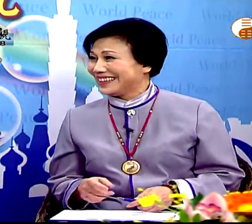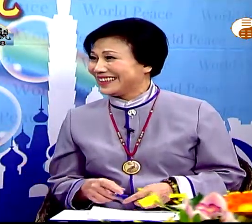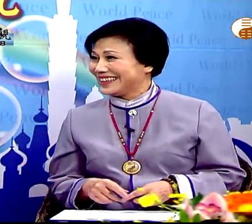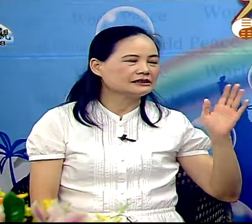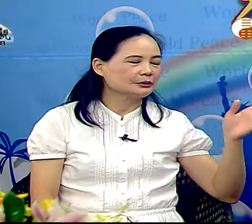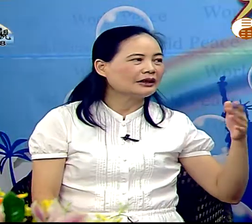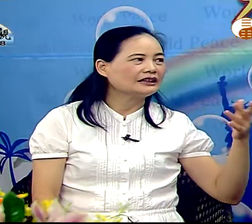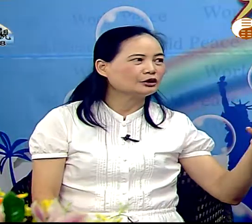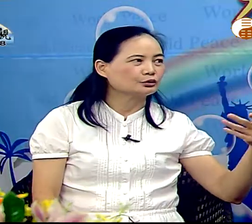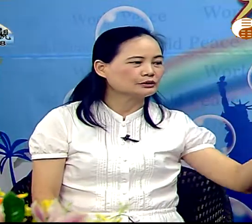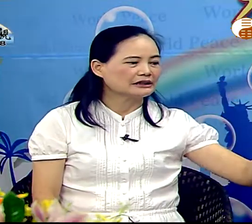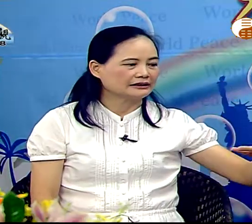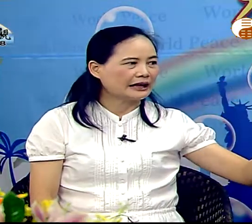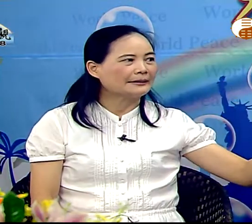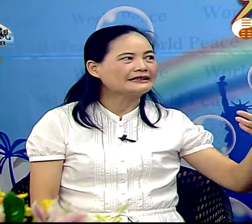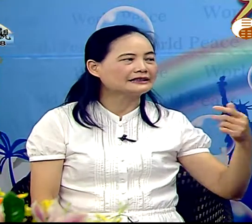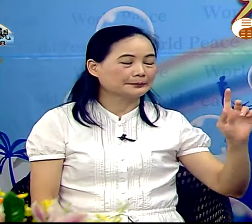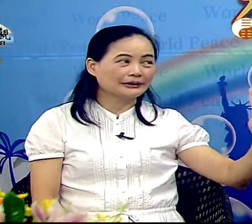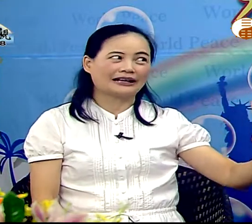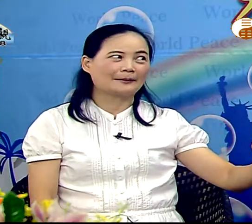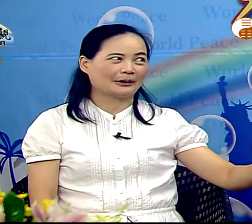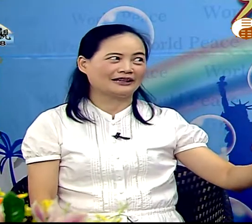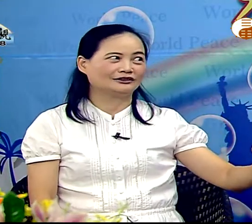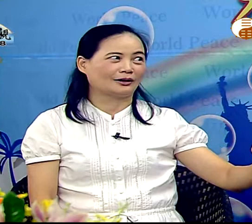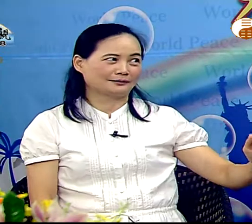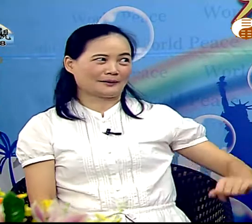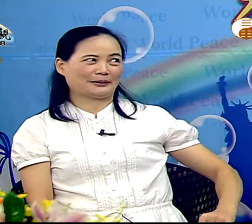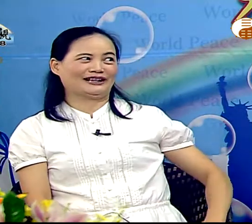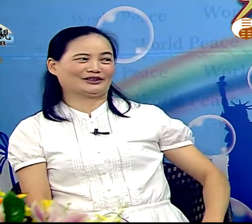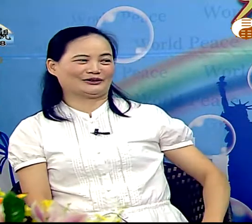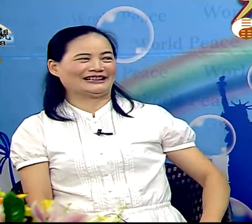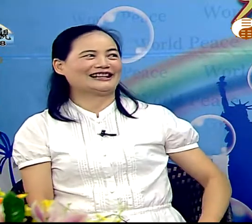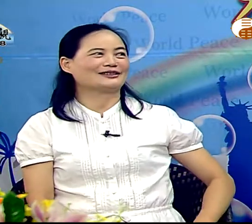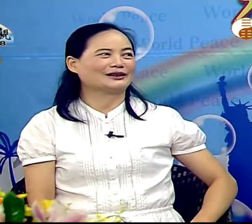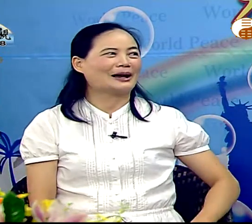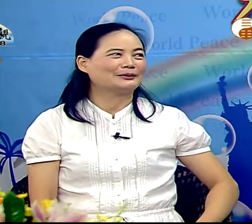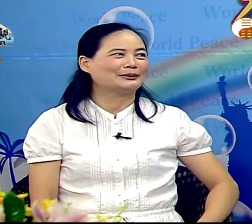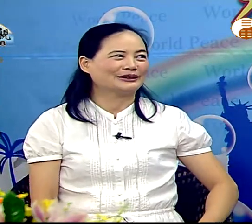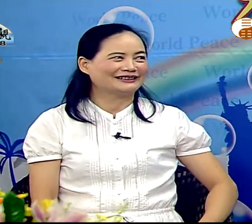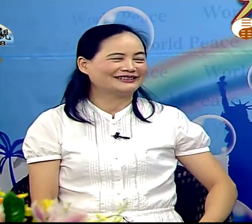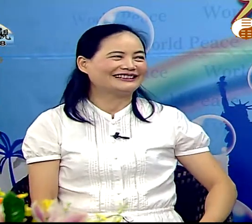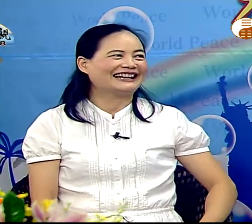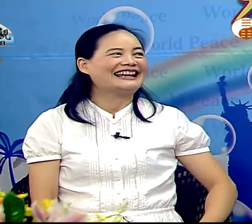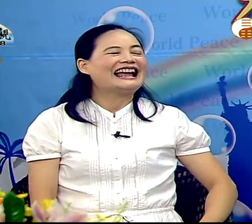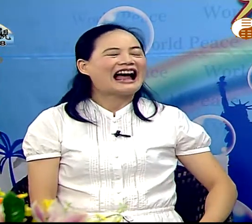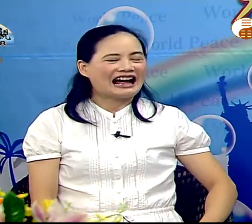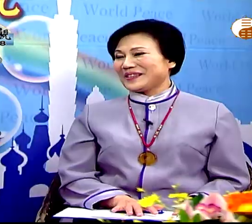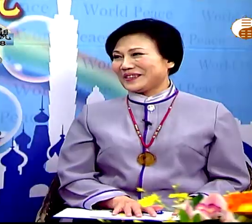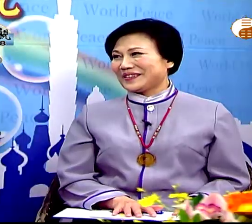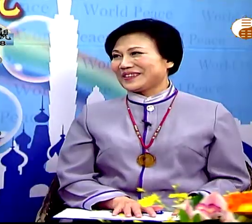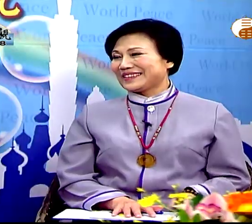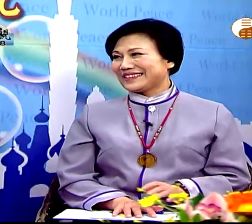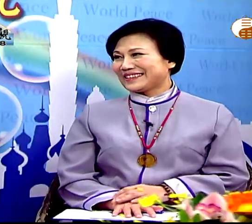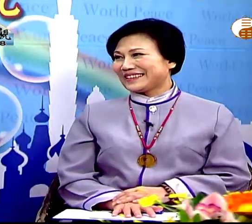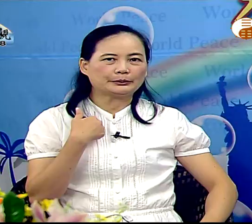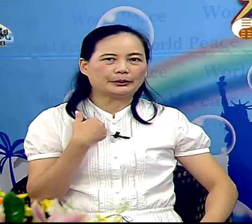是约定俗成，他们自己不能让别人懂，让别人懂人家就看破了，对不对？ 是是 啊，但是我觉得我